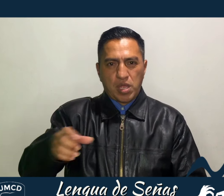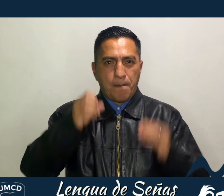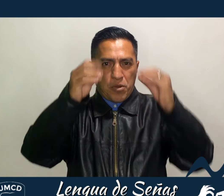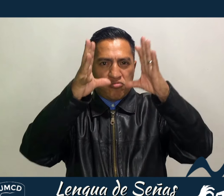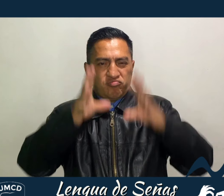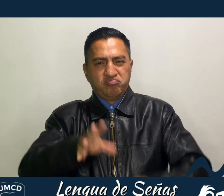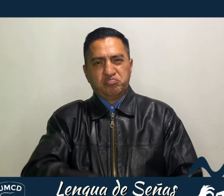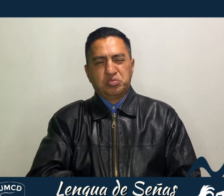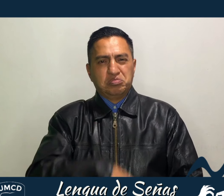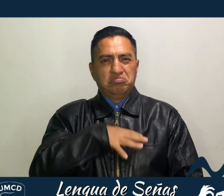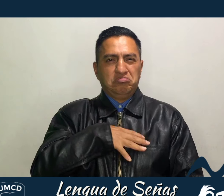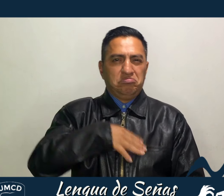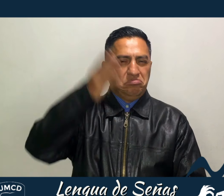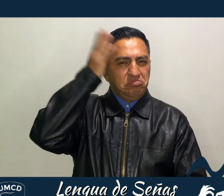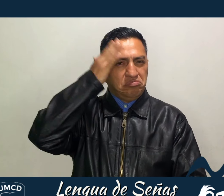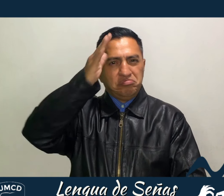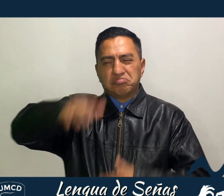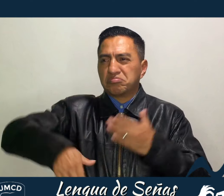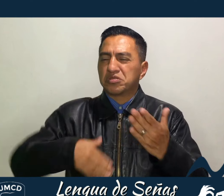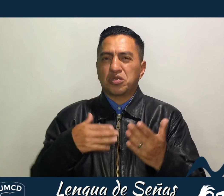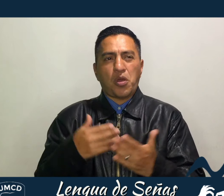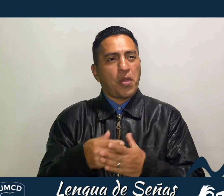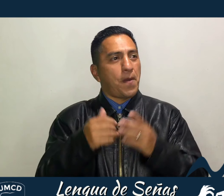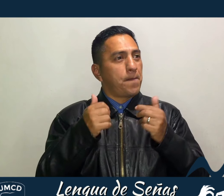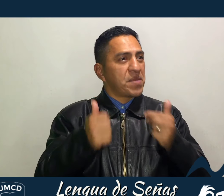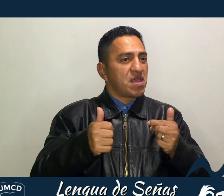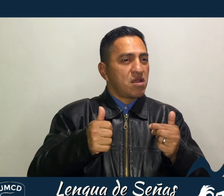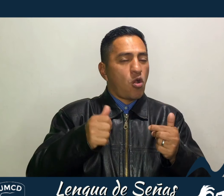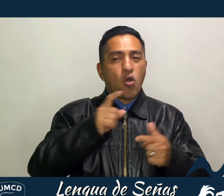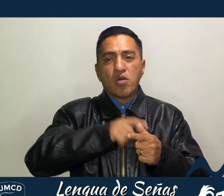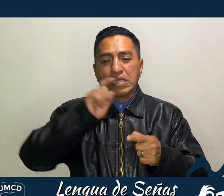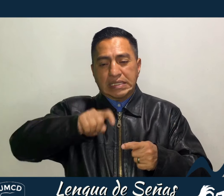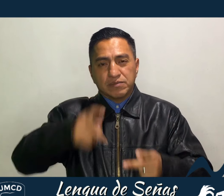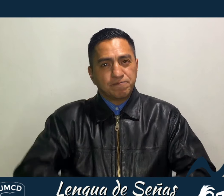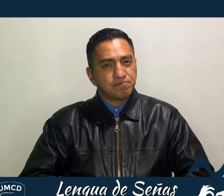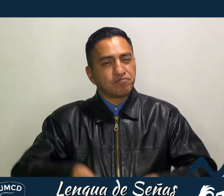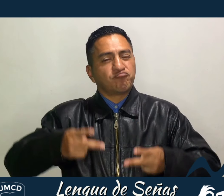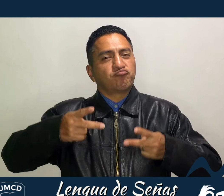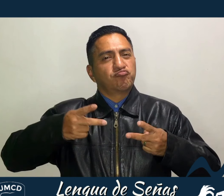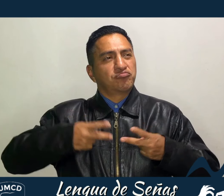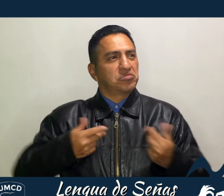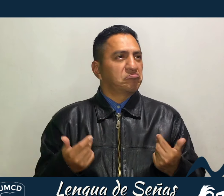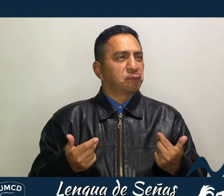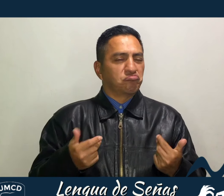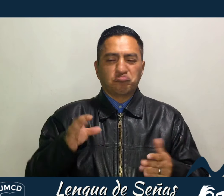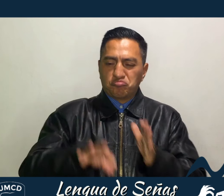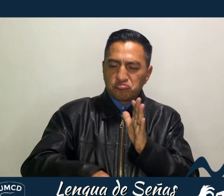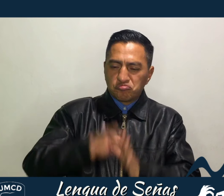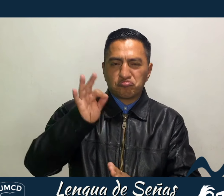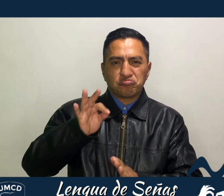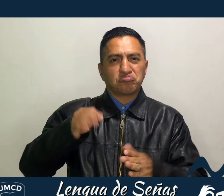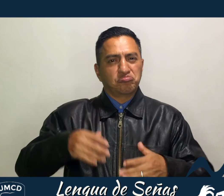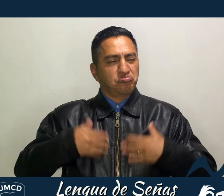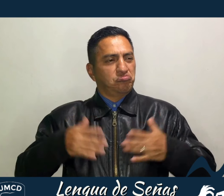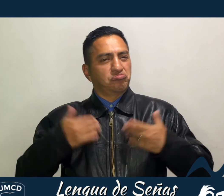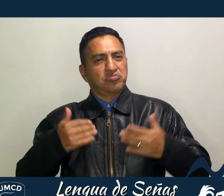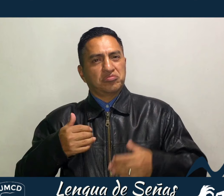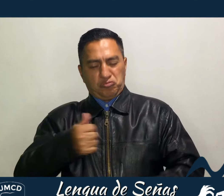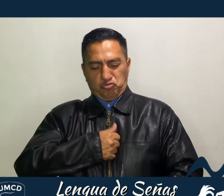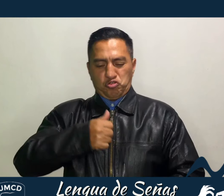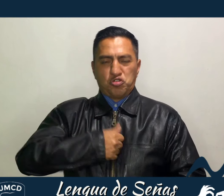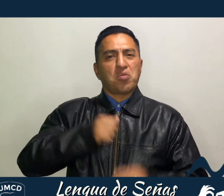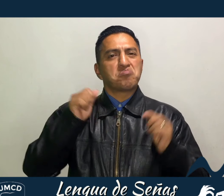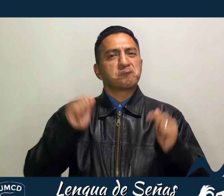en nuestro orgullo, en la idea de que todo lo que necesitamos para vivir lo podemos encontrar, lo podemos hallar